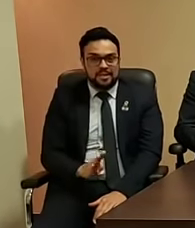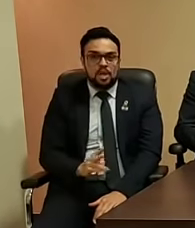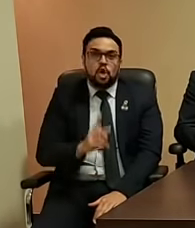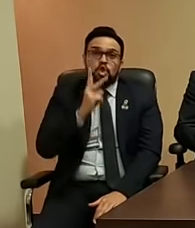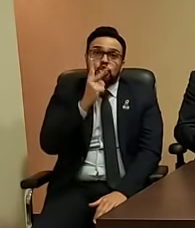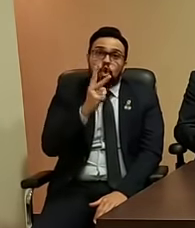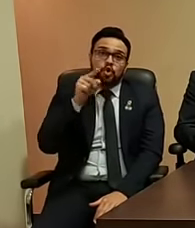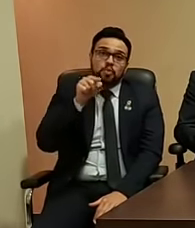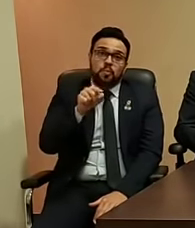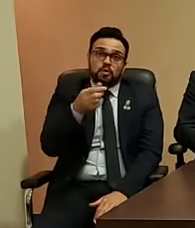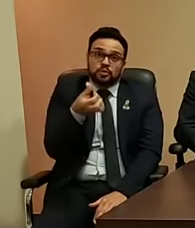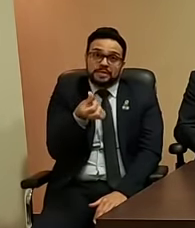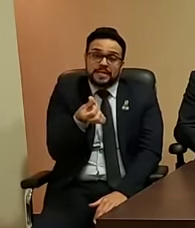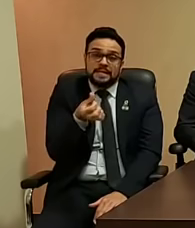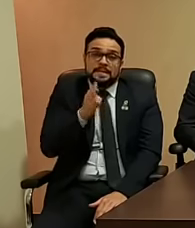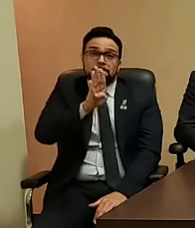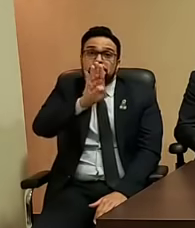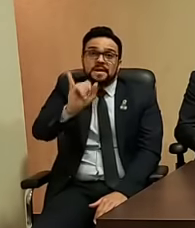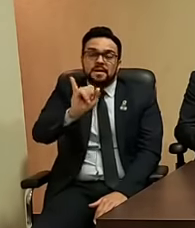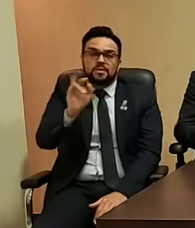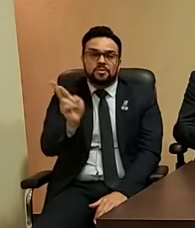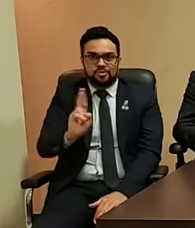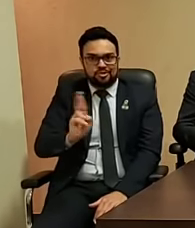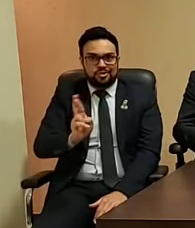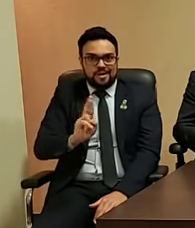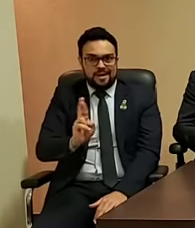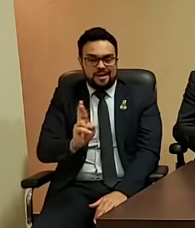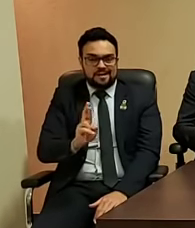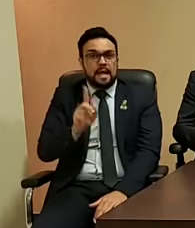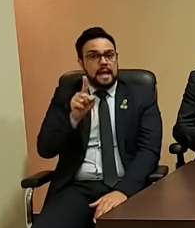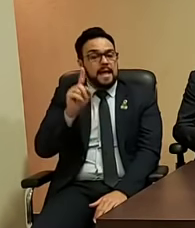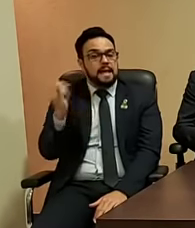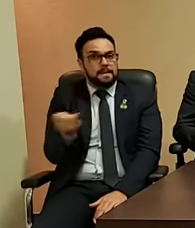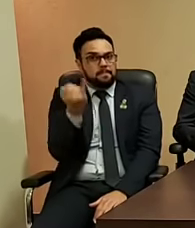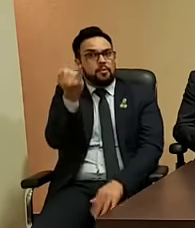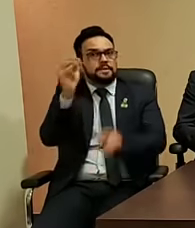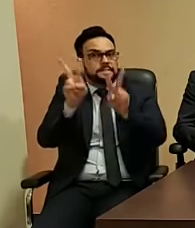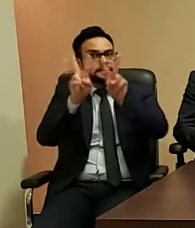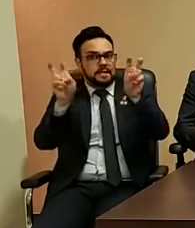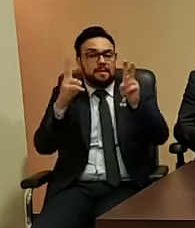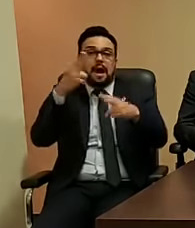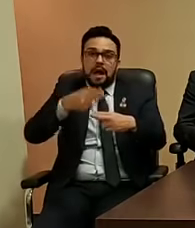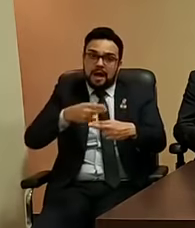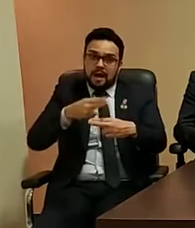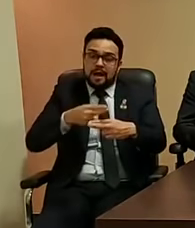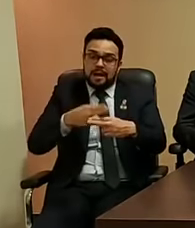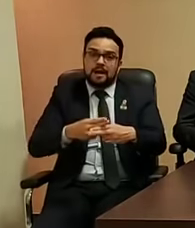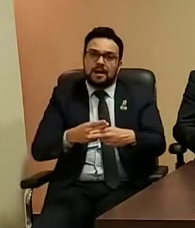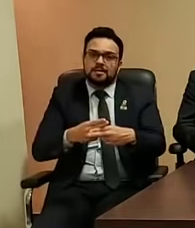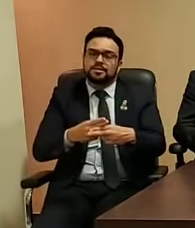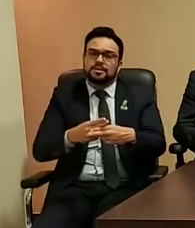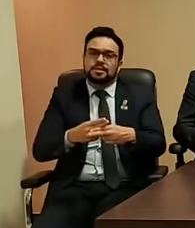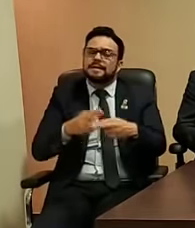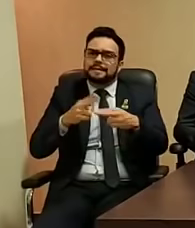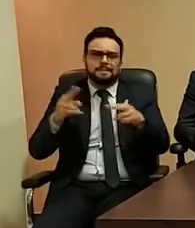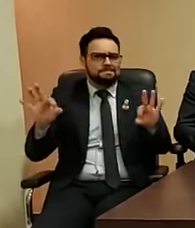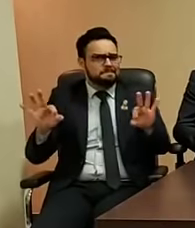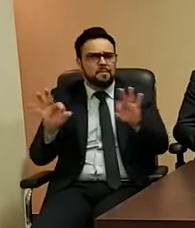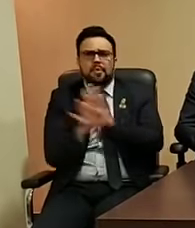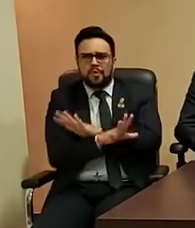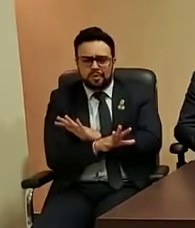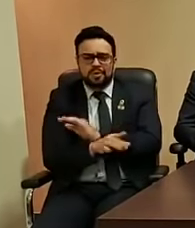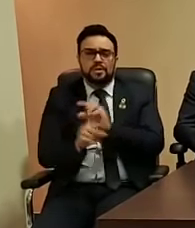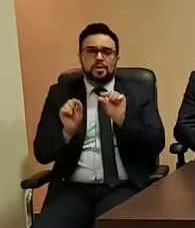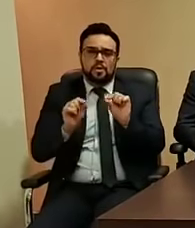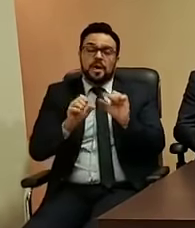2,6 bilhões de reais. Então esse é um ponto importante, presidente, a Caixa está totalmente preparada,